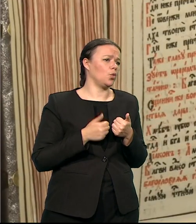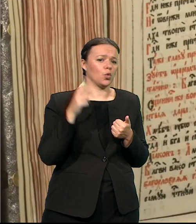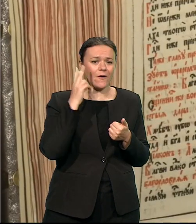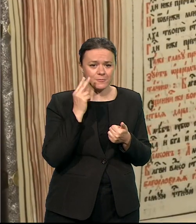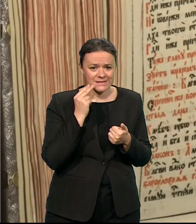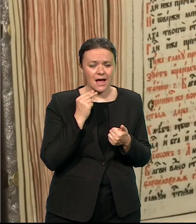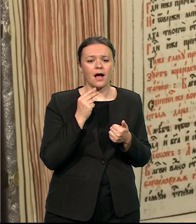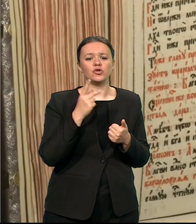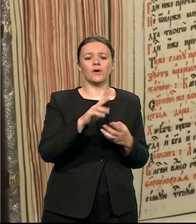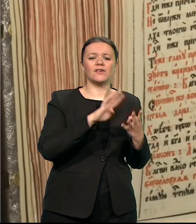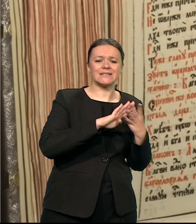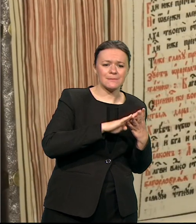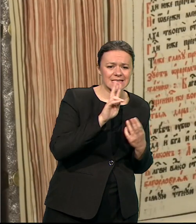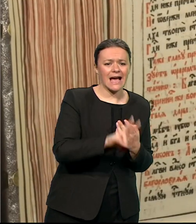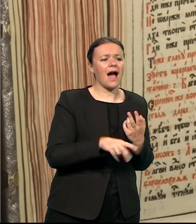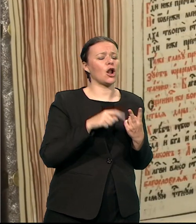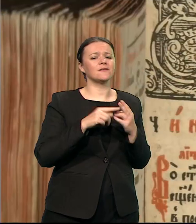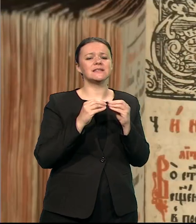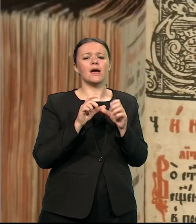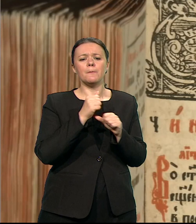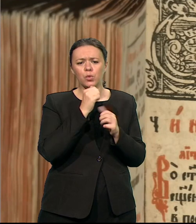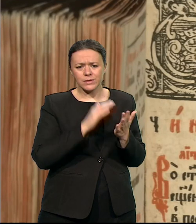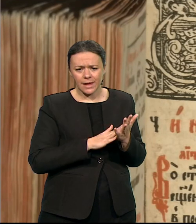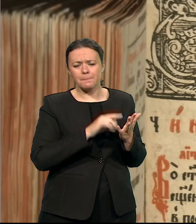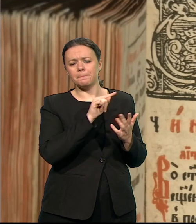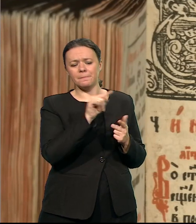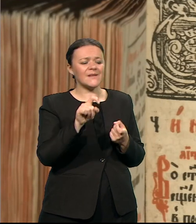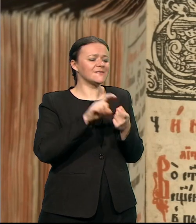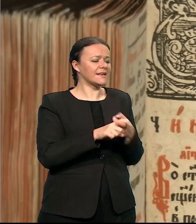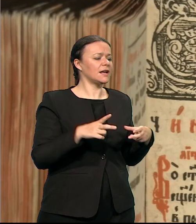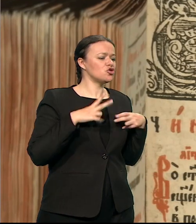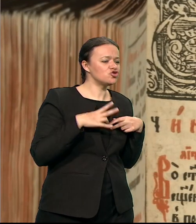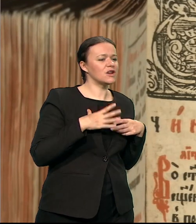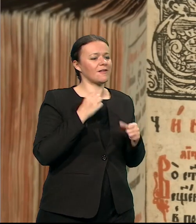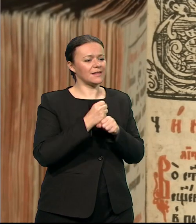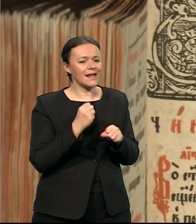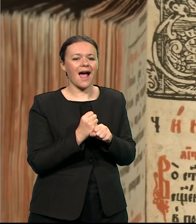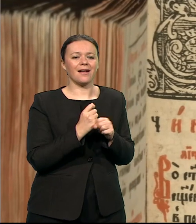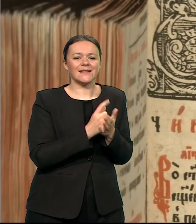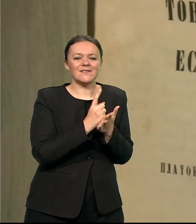Novom Sadu, Sremskim Karlovcima i Budimu, vezane za život i rad i vreme boravka